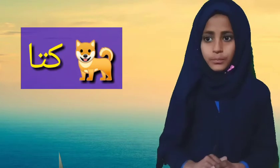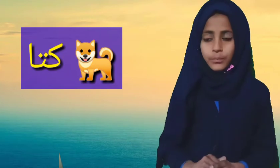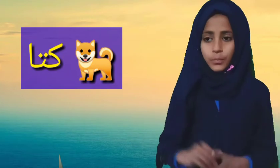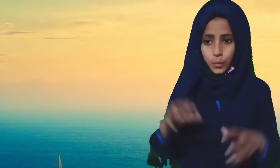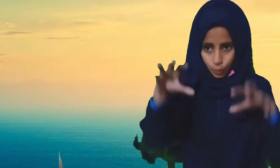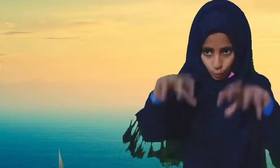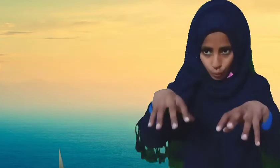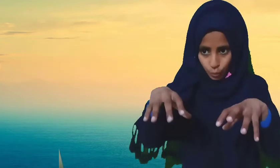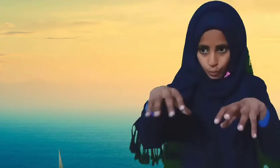कुत्ता,